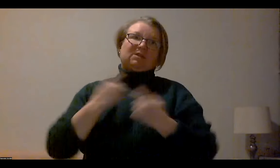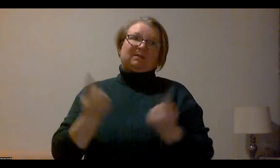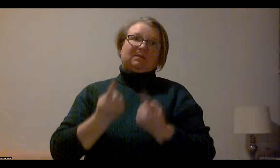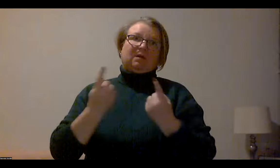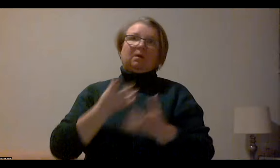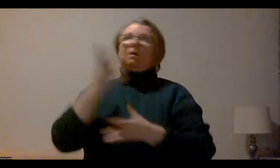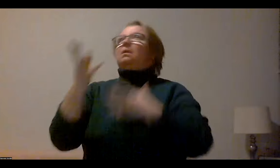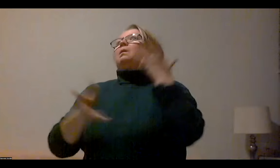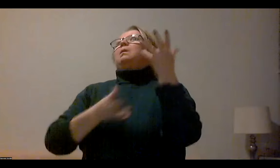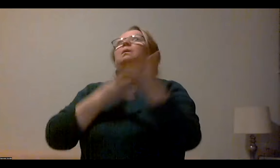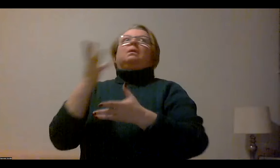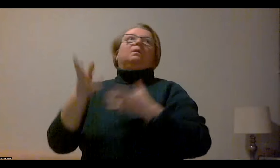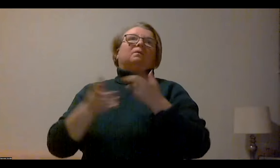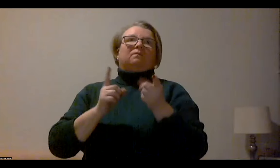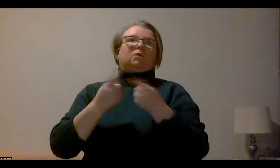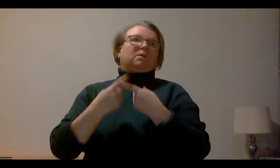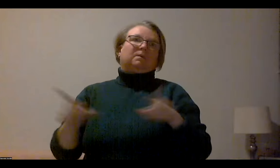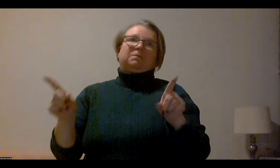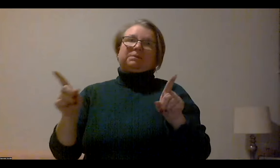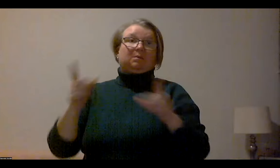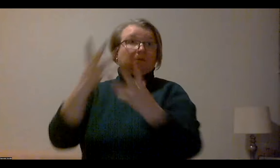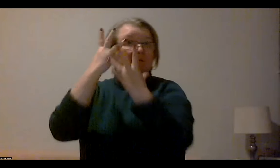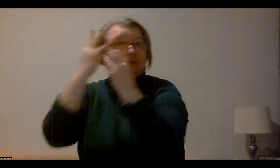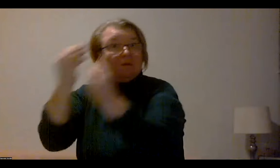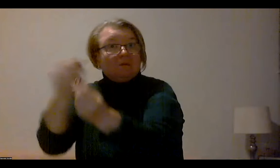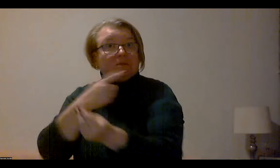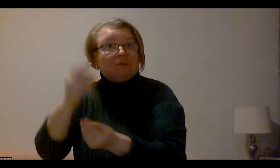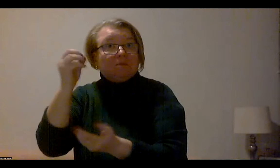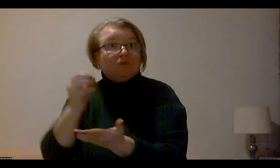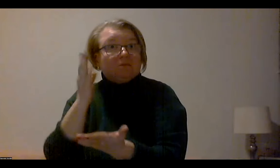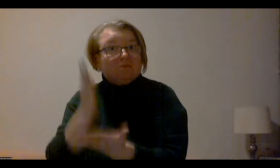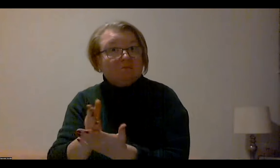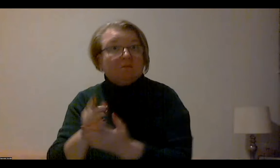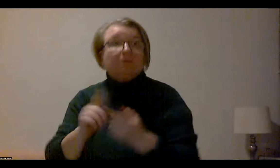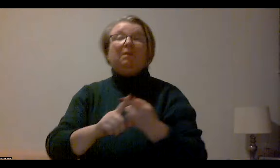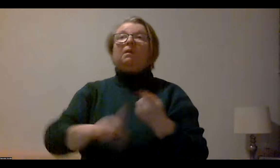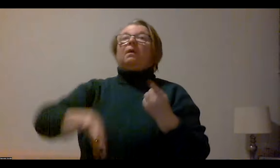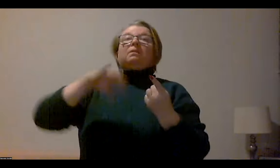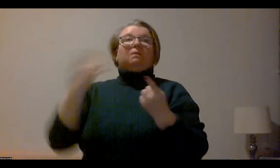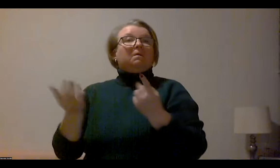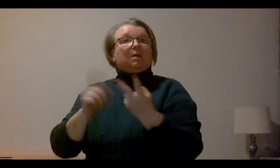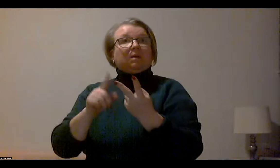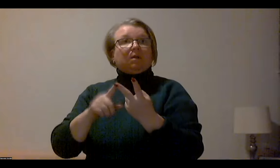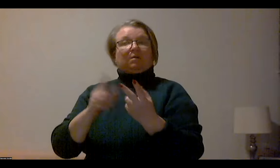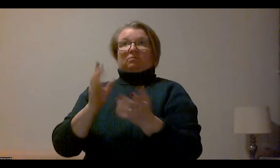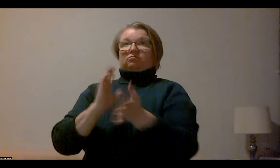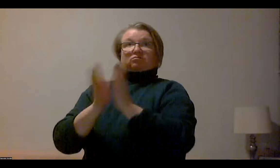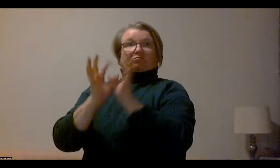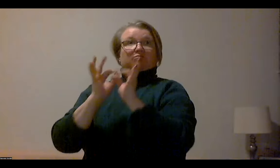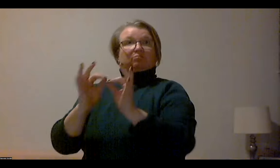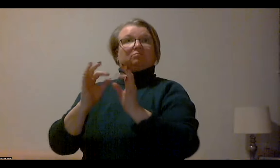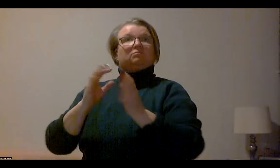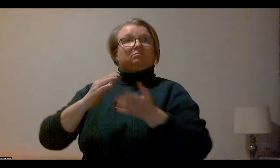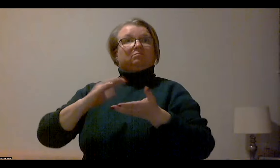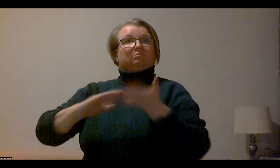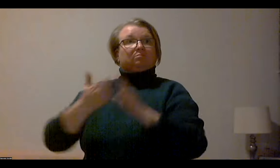riittävästi osaamista niin kuin sen jonkun puhelimen tai ruudun kautta niin kuin ottaa sitä viittomakieltä vastaan, kääntääkseen sen oikein ja